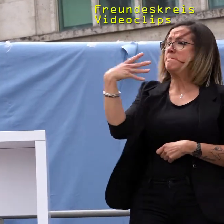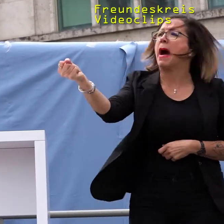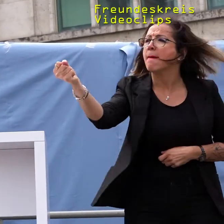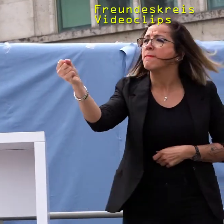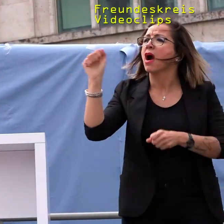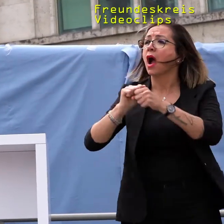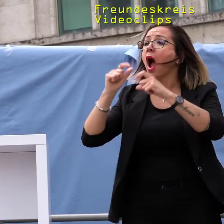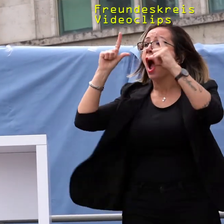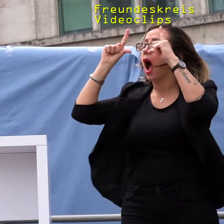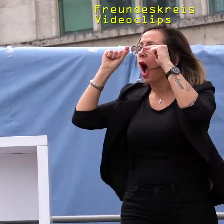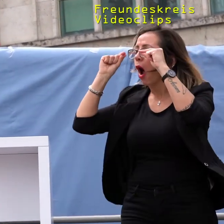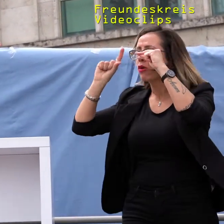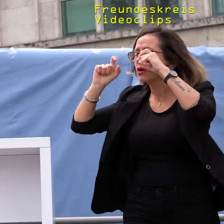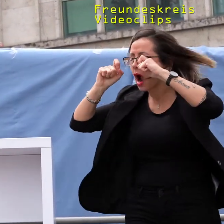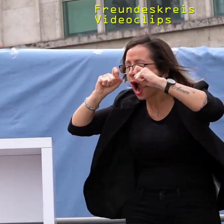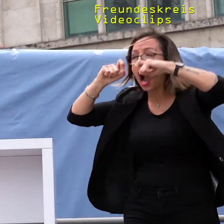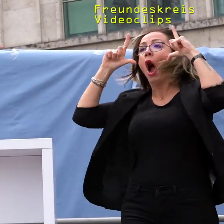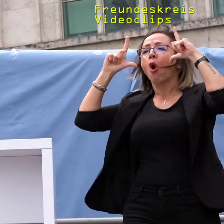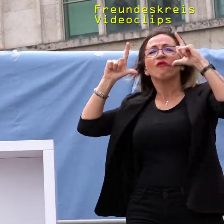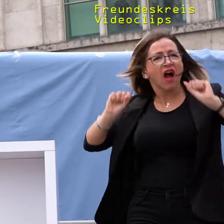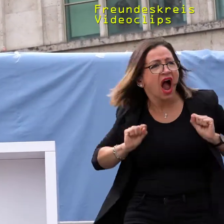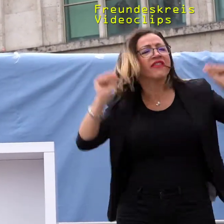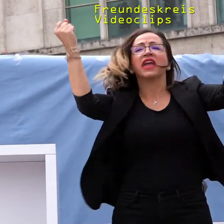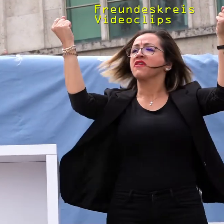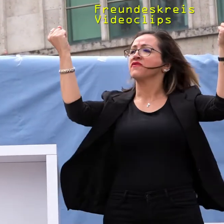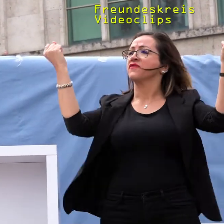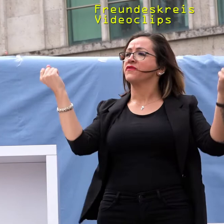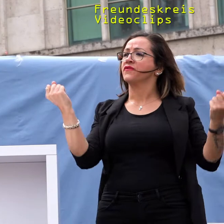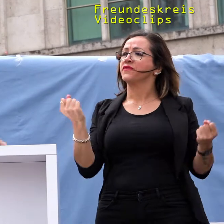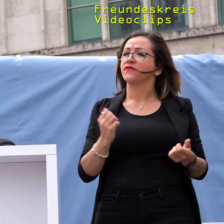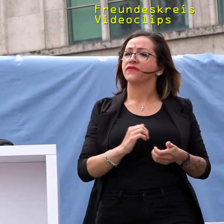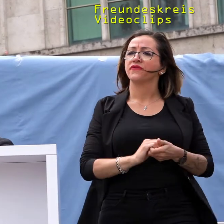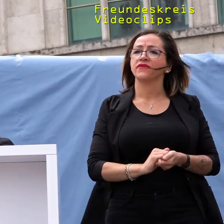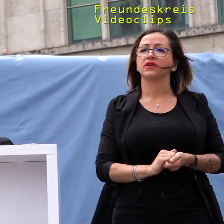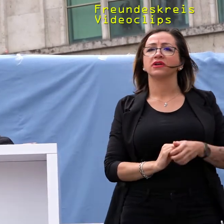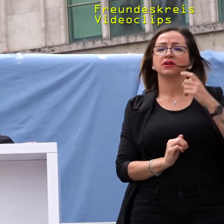davor zu verschließen und aktiv zu werden.